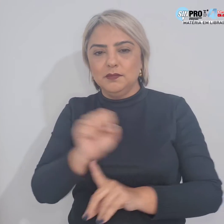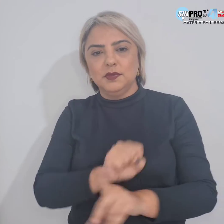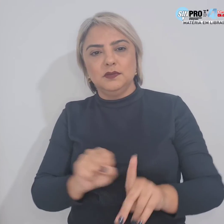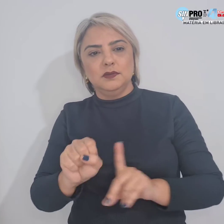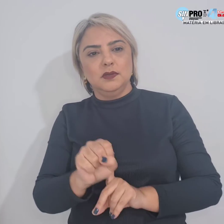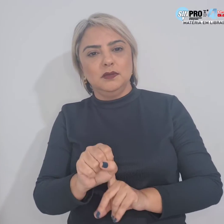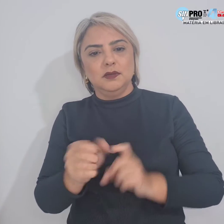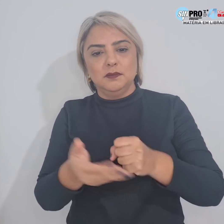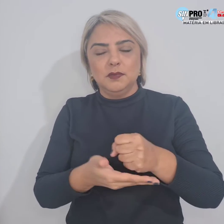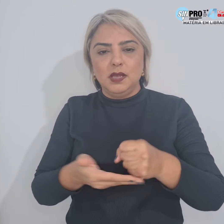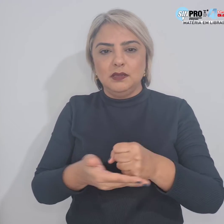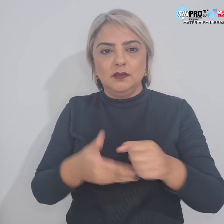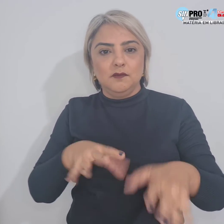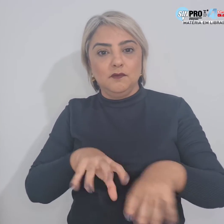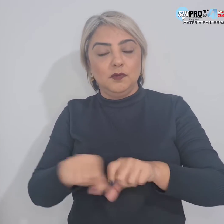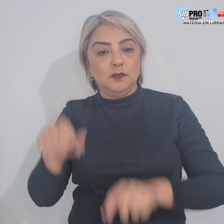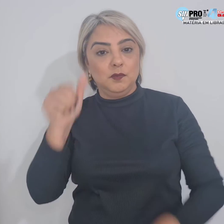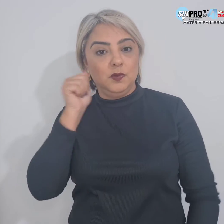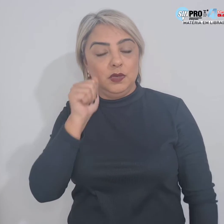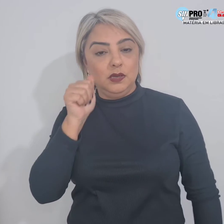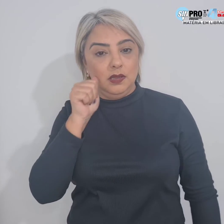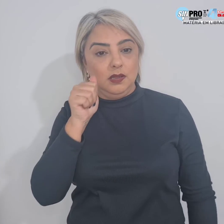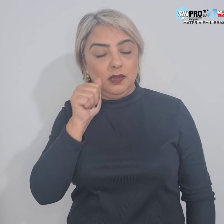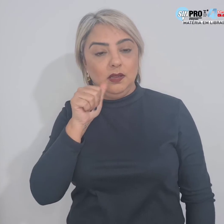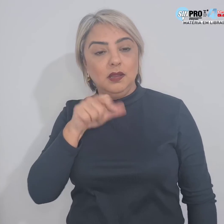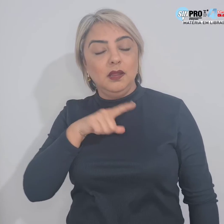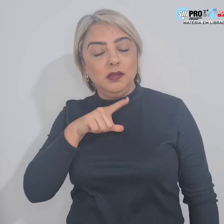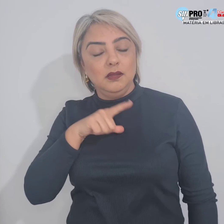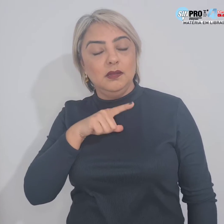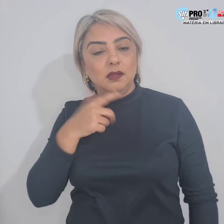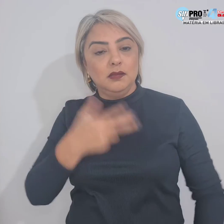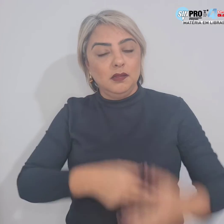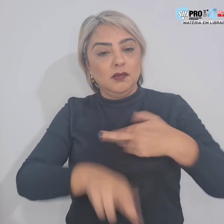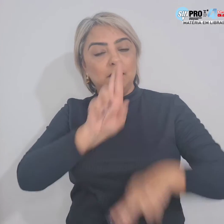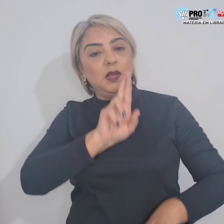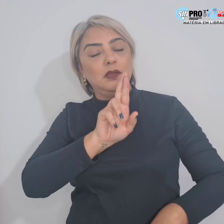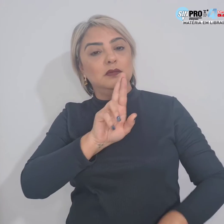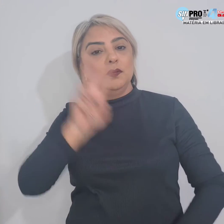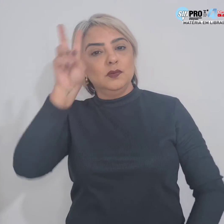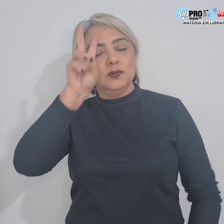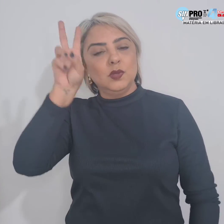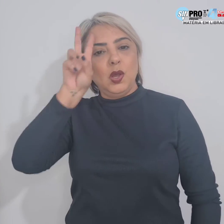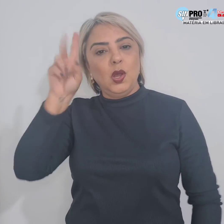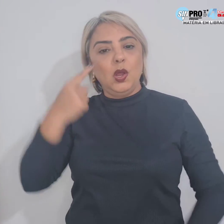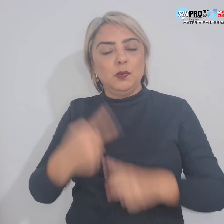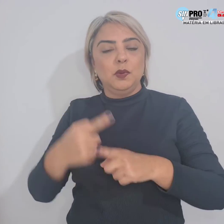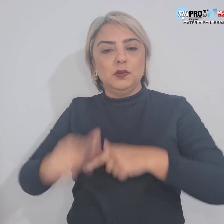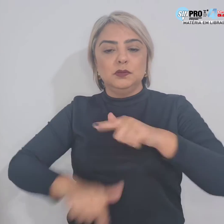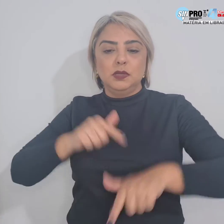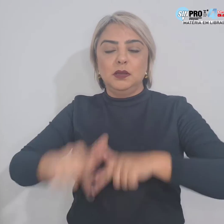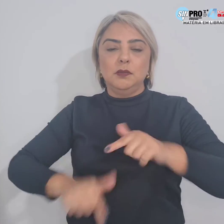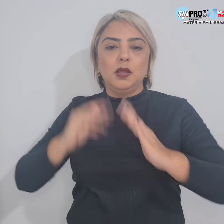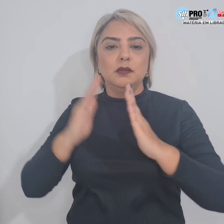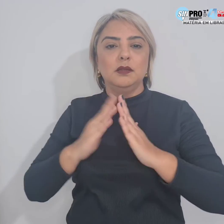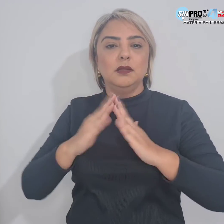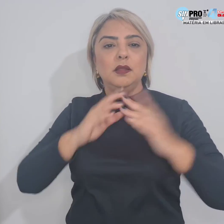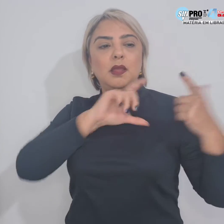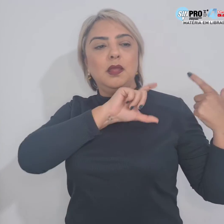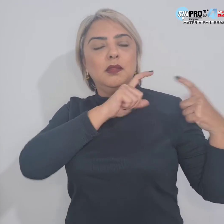social, basicamente formado de mulheres, ainda busca reparação histórica, porque o trabalho doméstico é uma herança direta